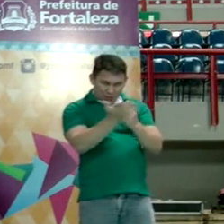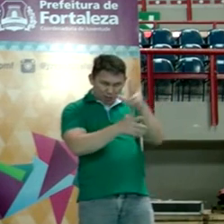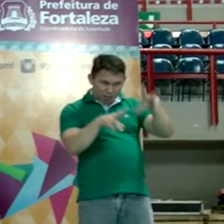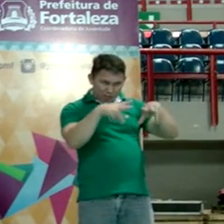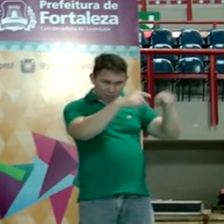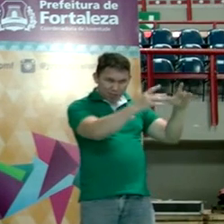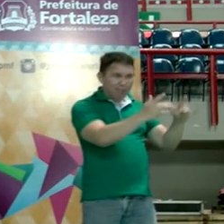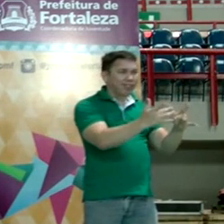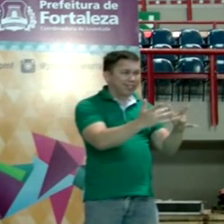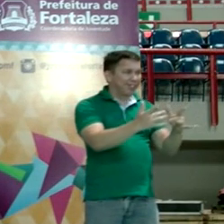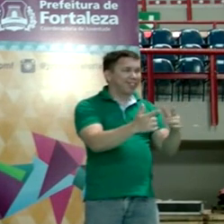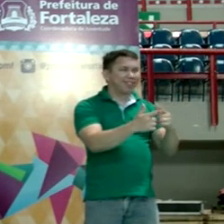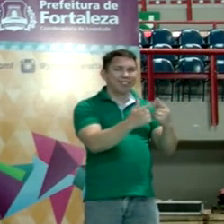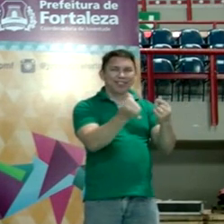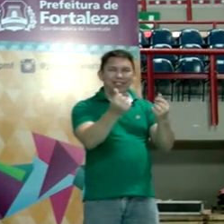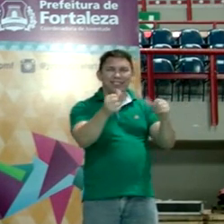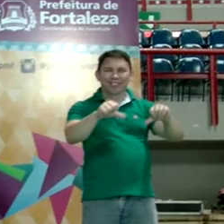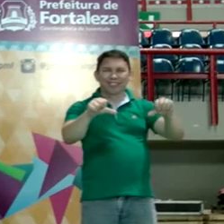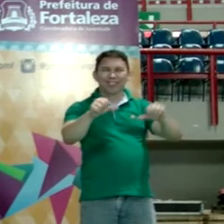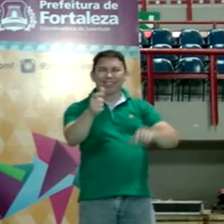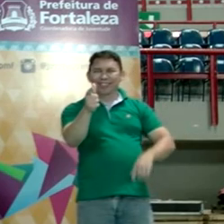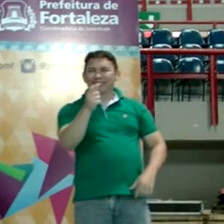A crise está grande, viu?